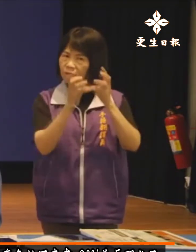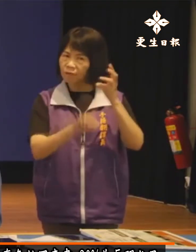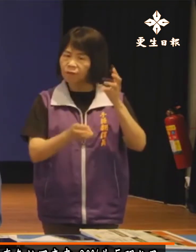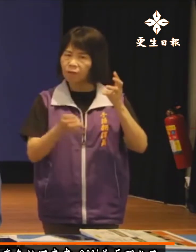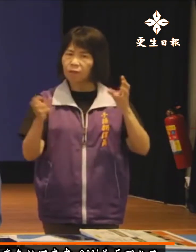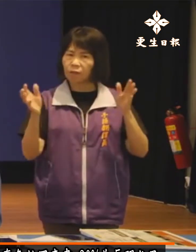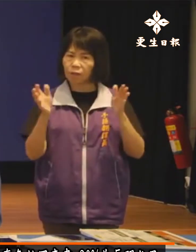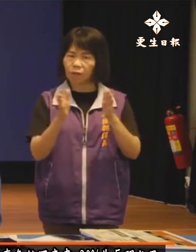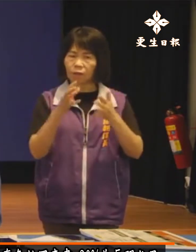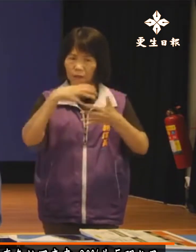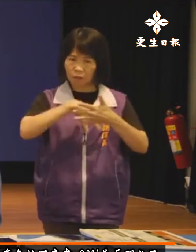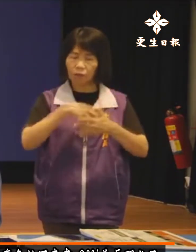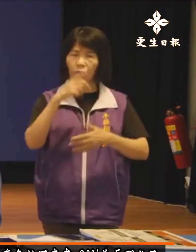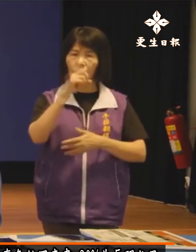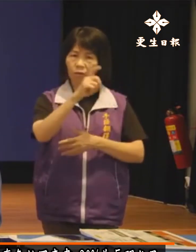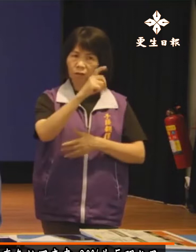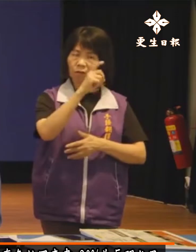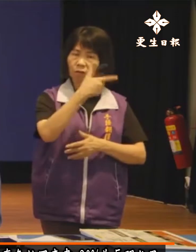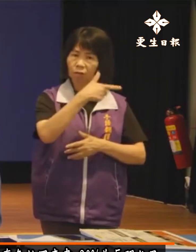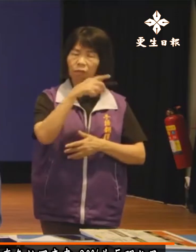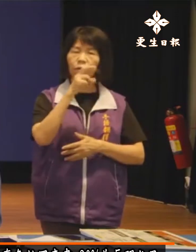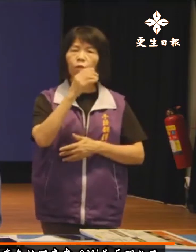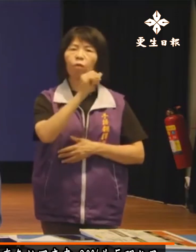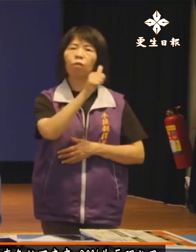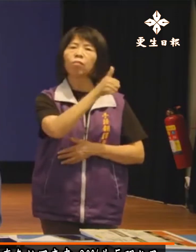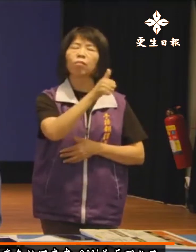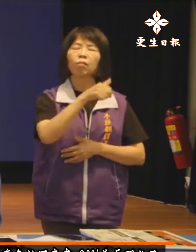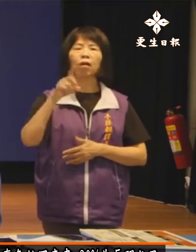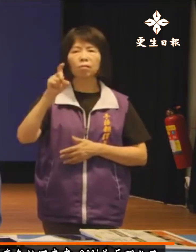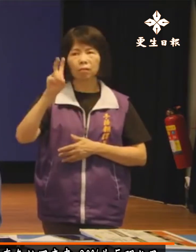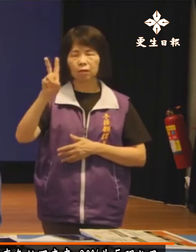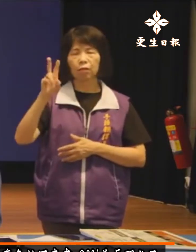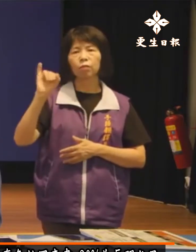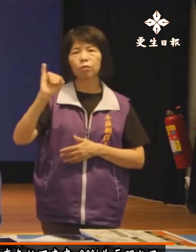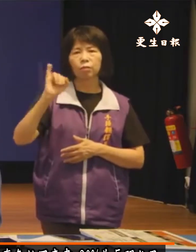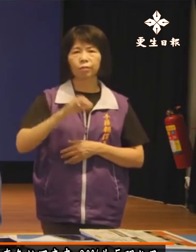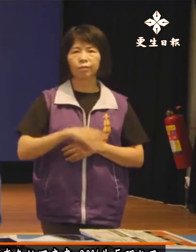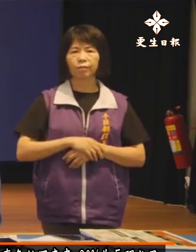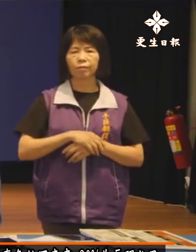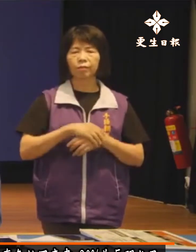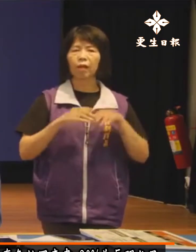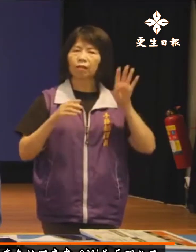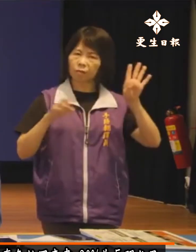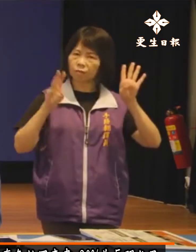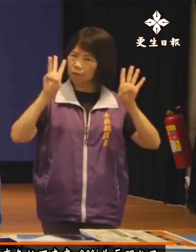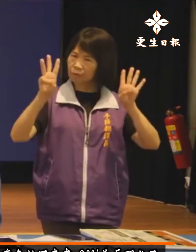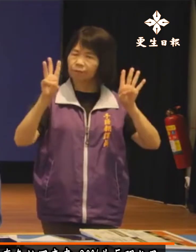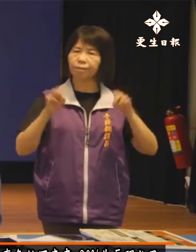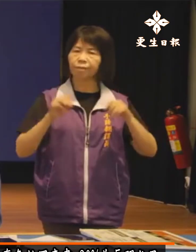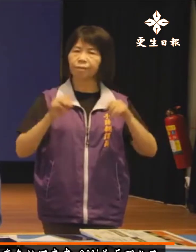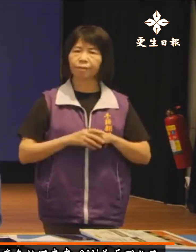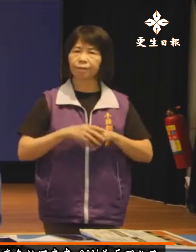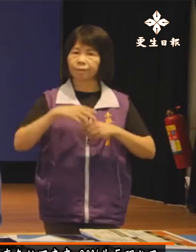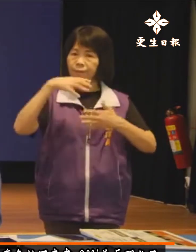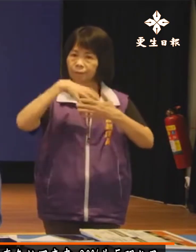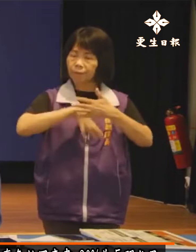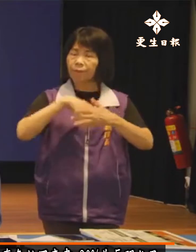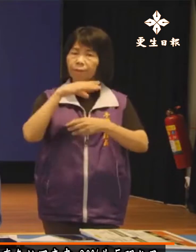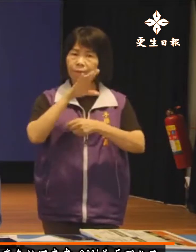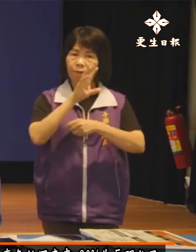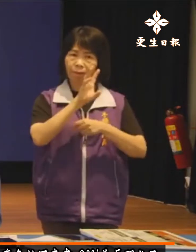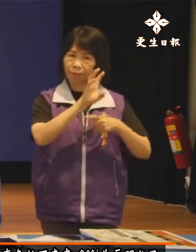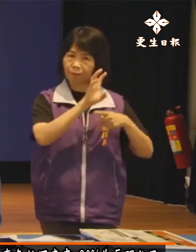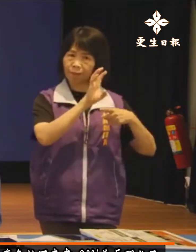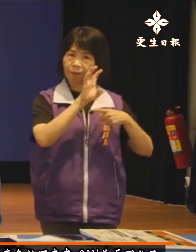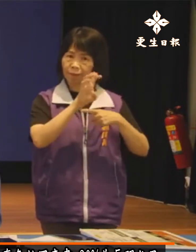析，那一共有16个男性、12个女性，所以比例才4:3。那在